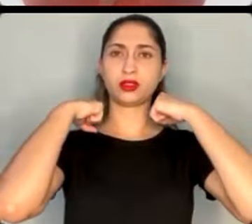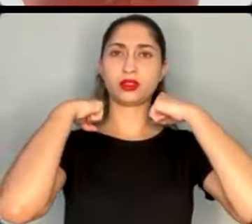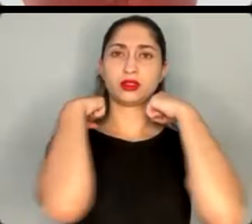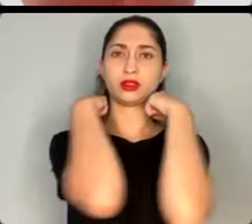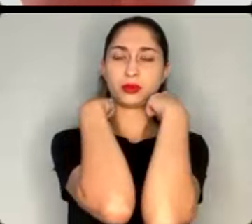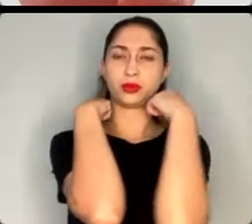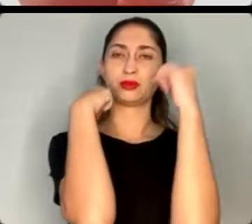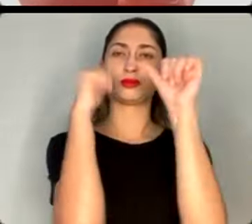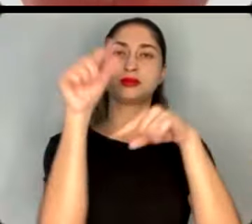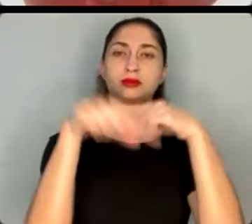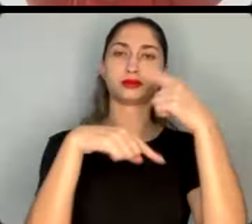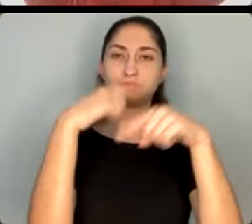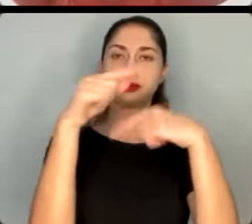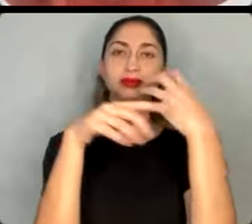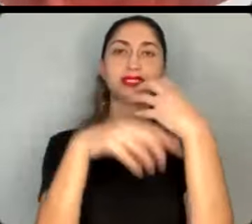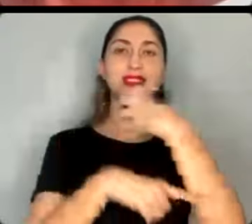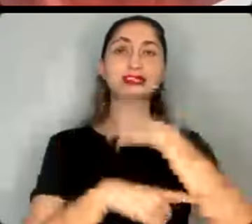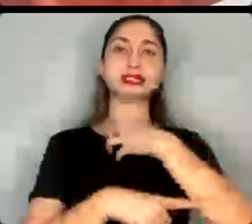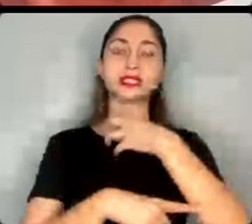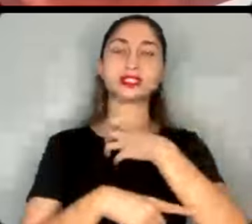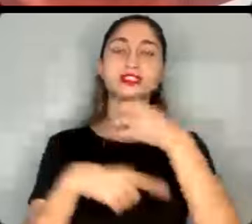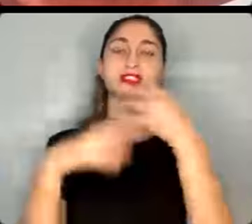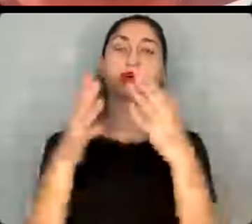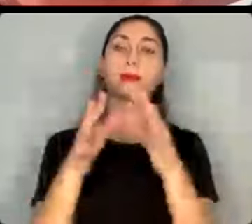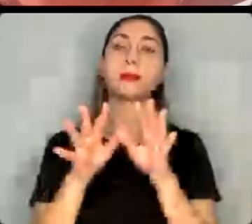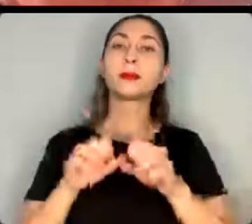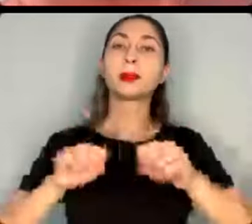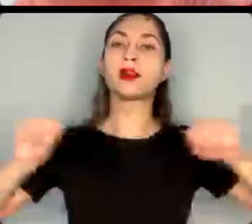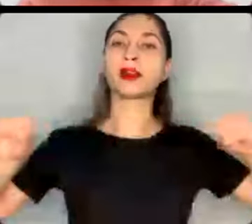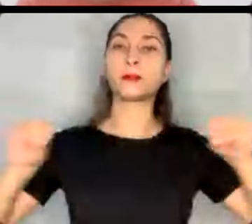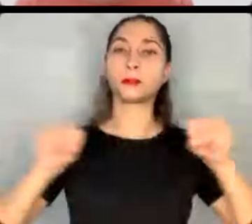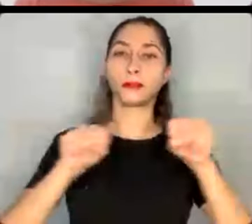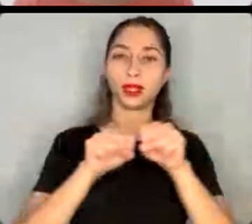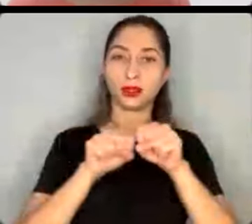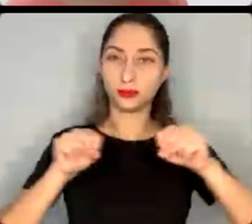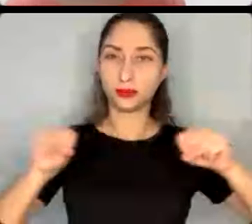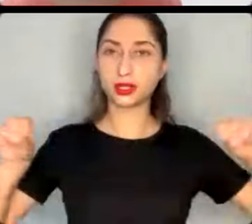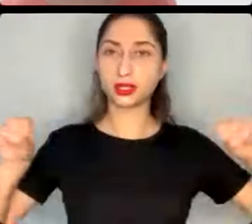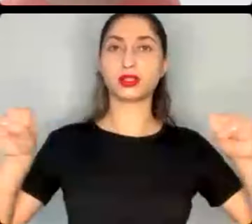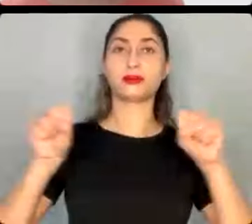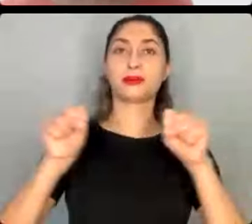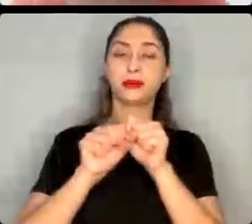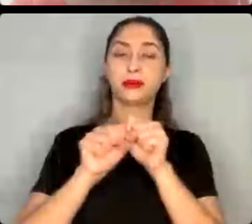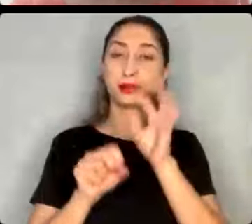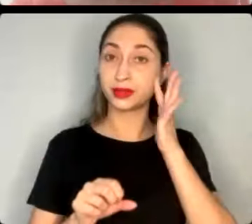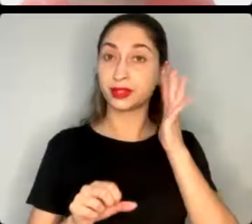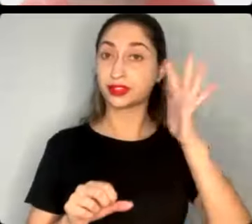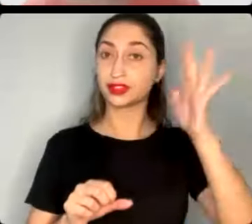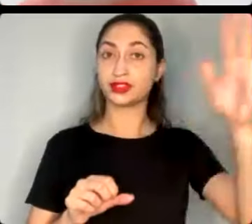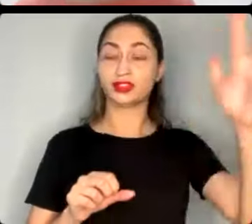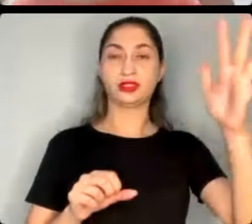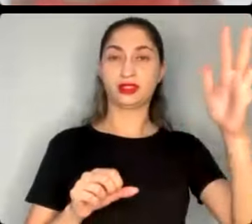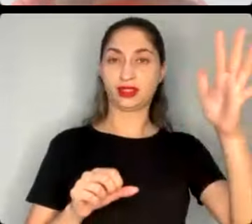aproxime, sentindo que você está manuseando esse material imaginário, que é um